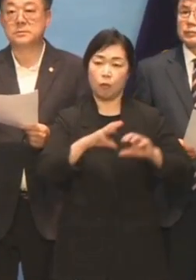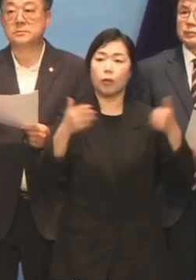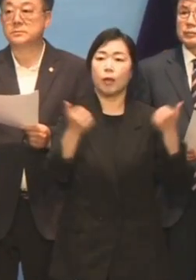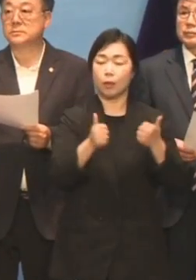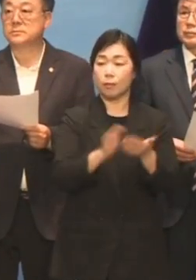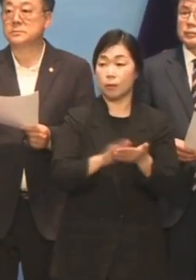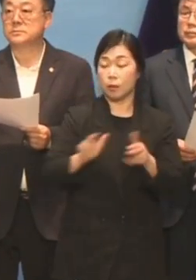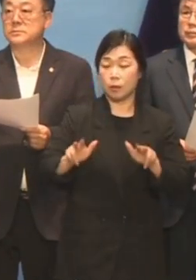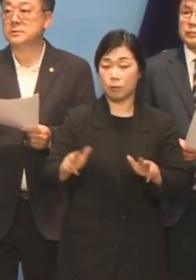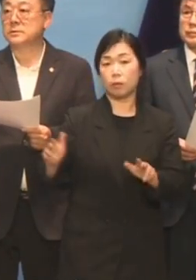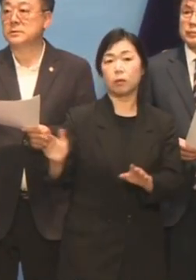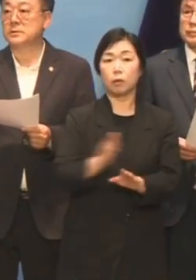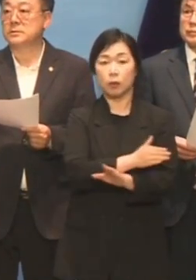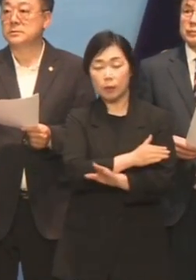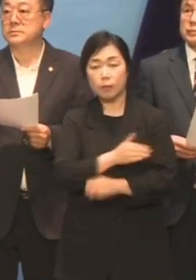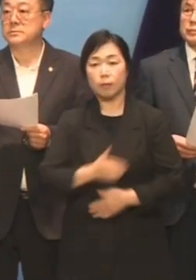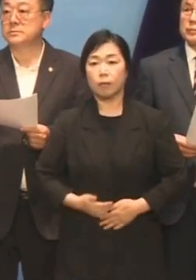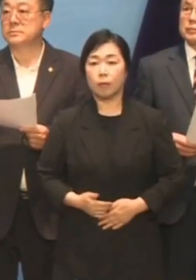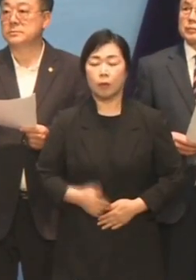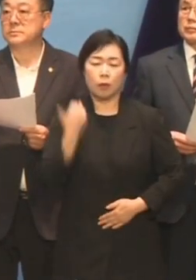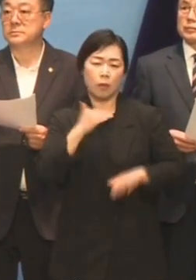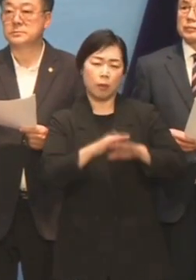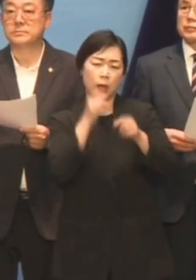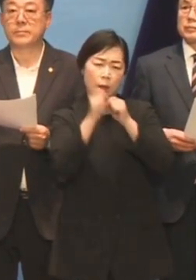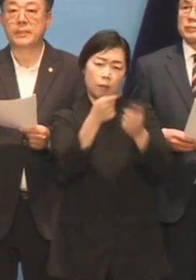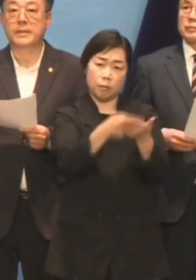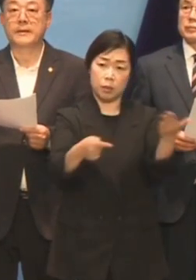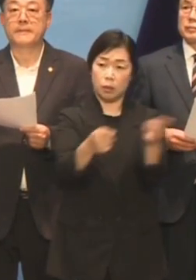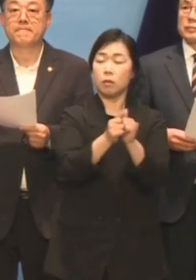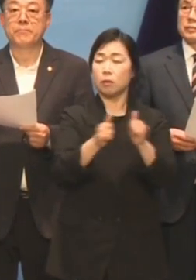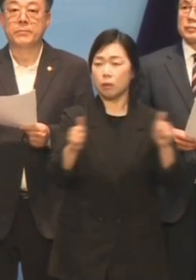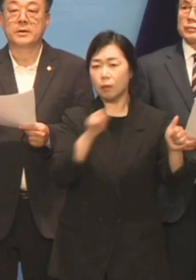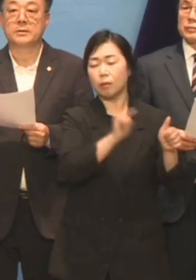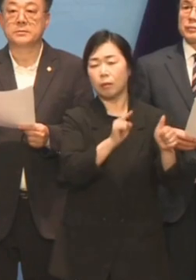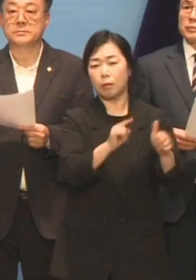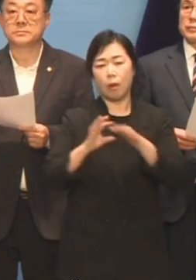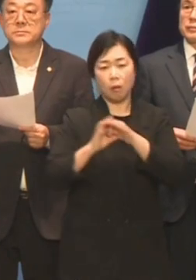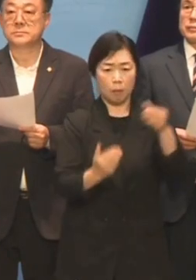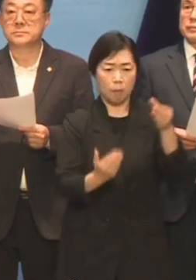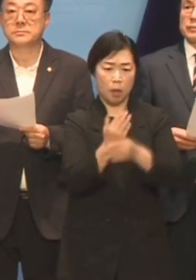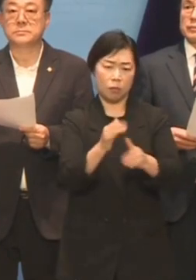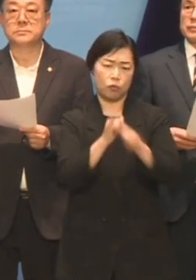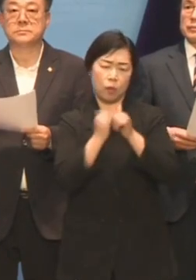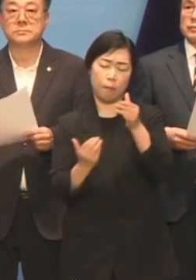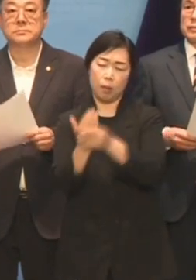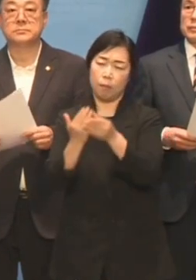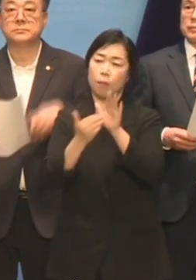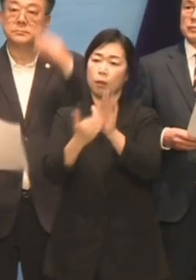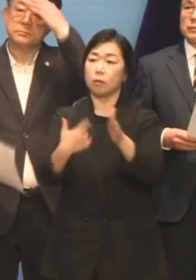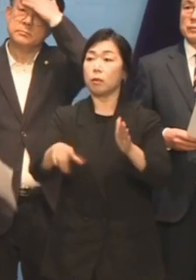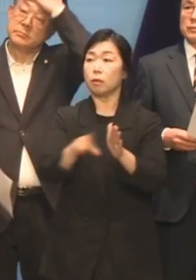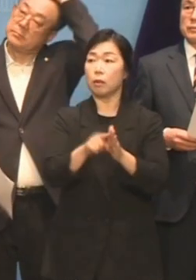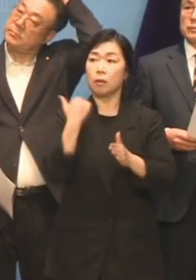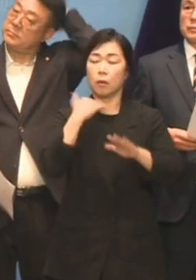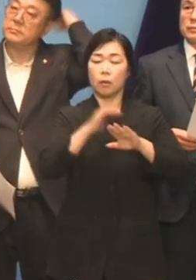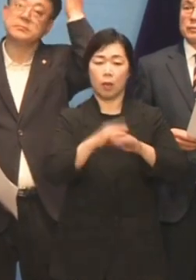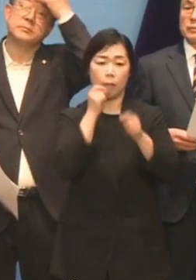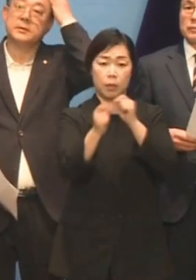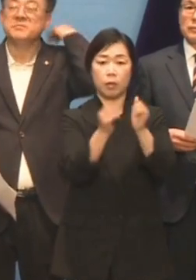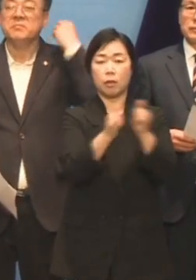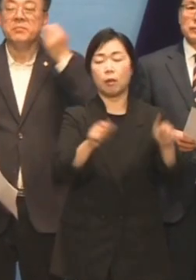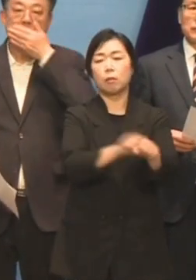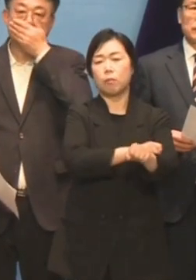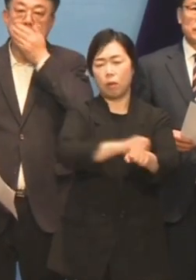국회의원들입니다. 지금부터 전세사기 피해자의 잇따른 죽음을 막기 위한 전세사기 피해자